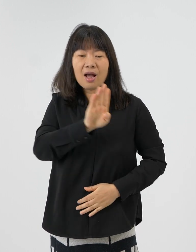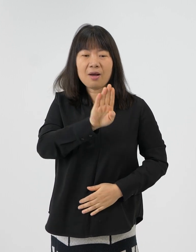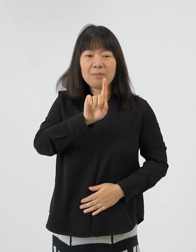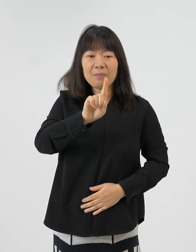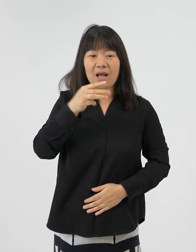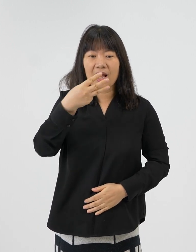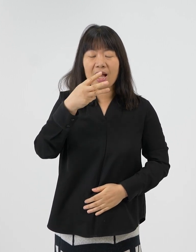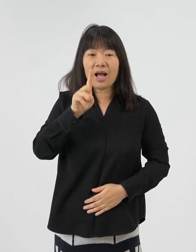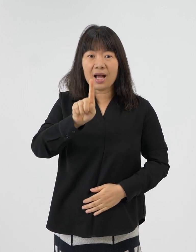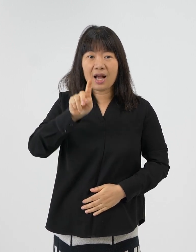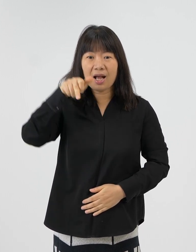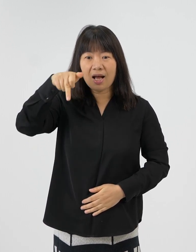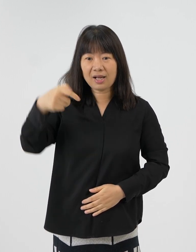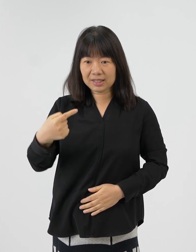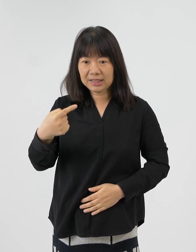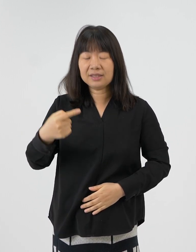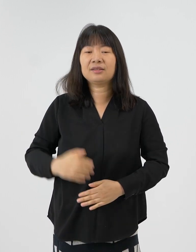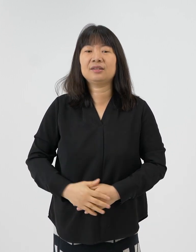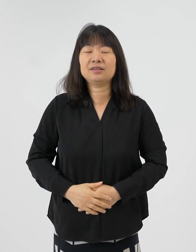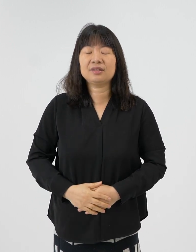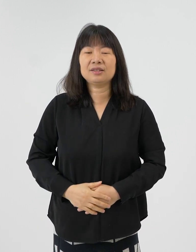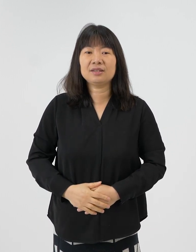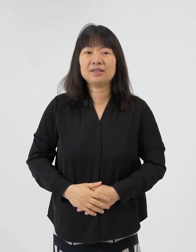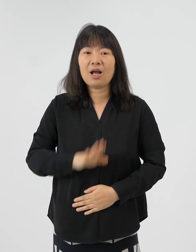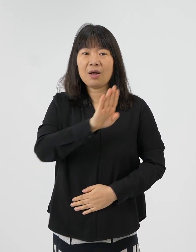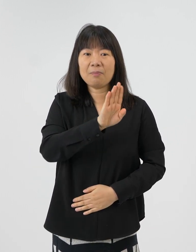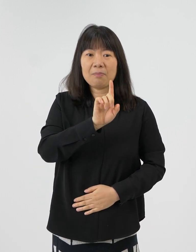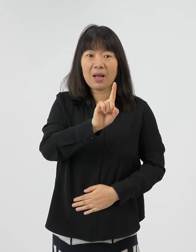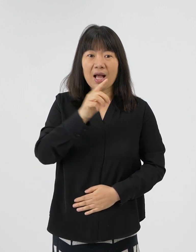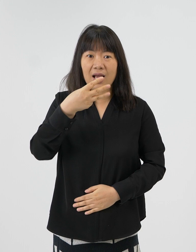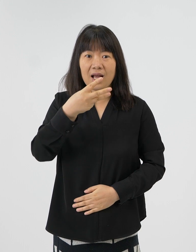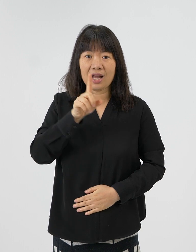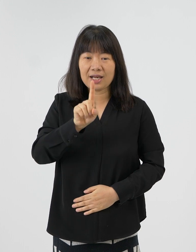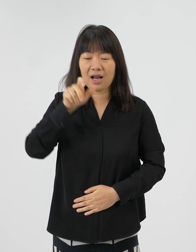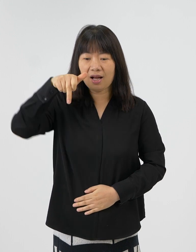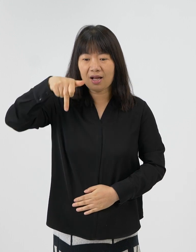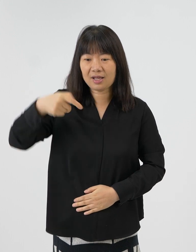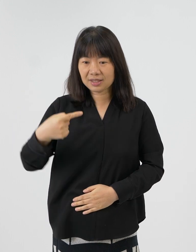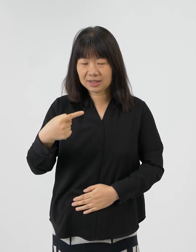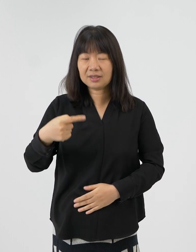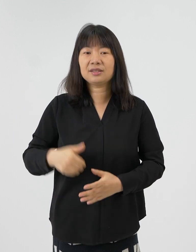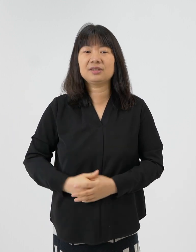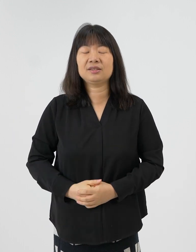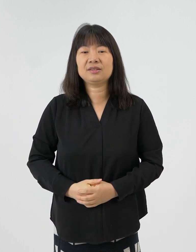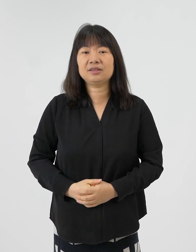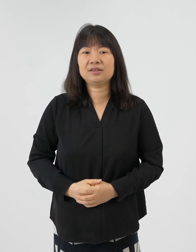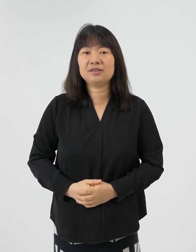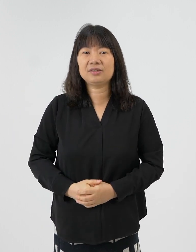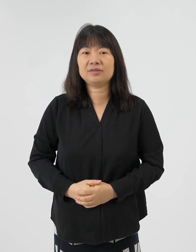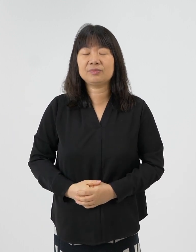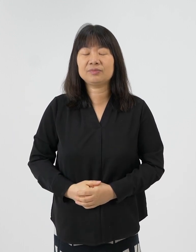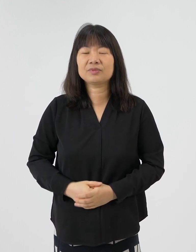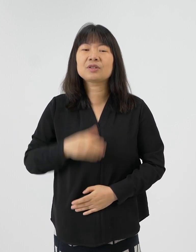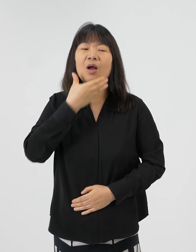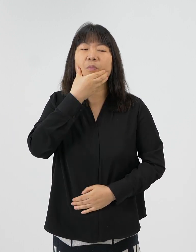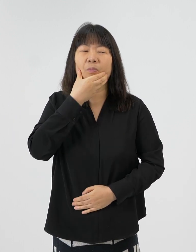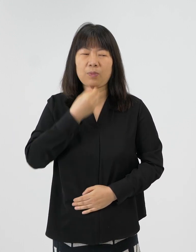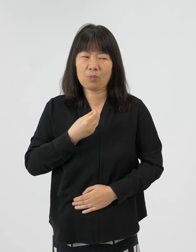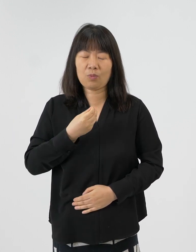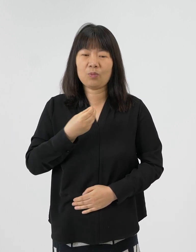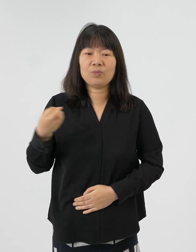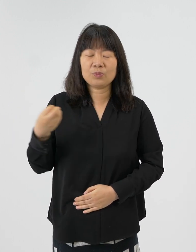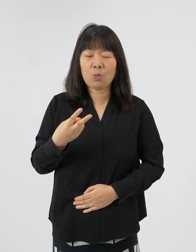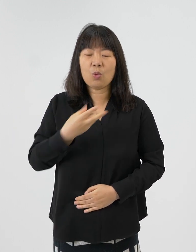여러분들도 같이 하시고 다시 한번 바라크. 이 바라크라는 말이 복